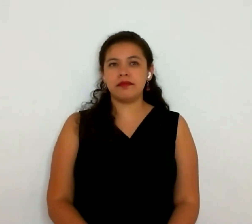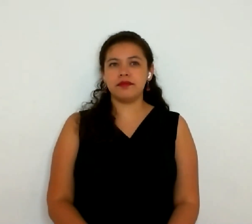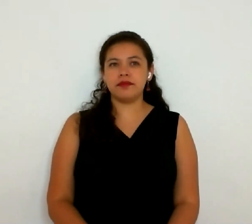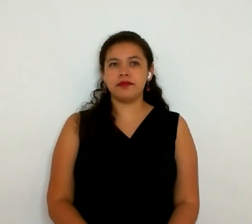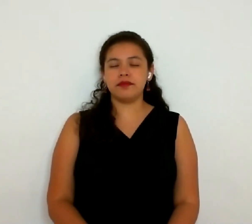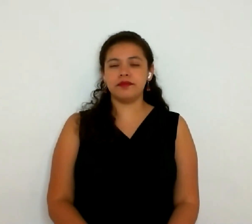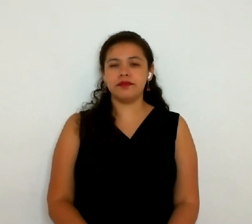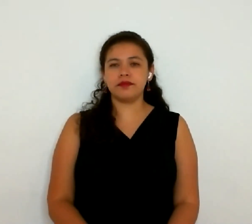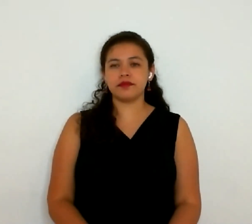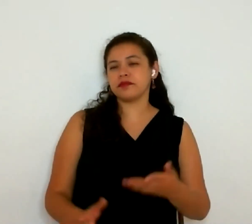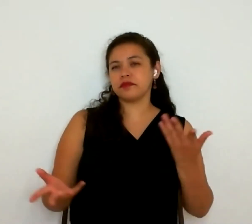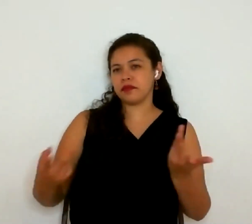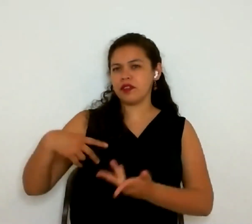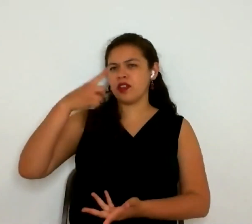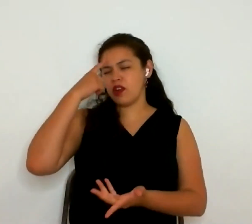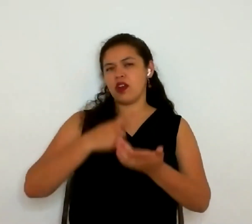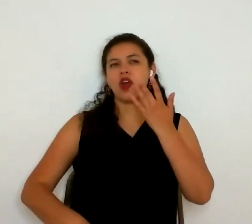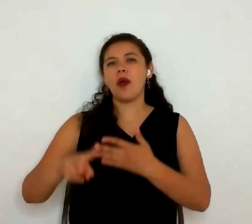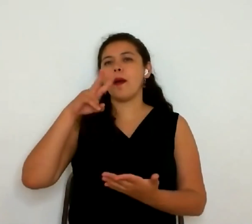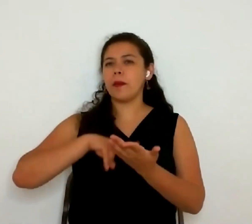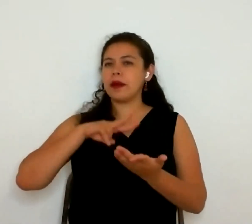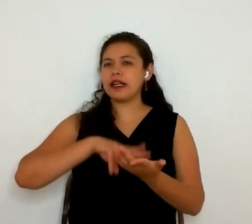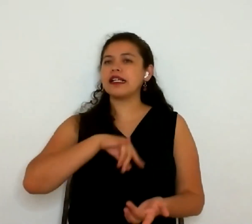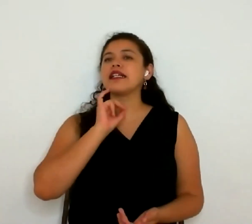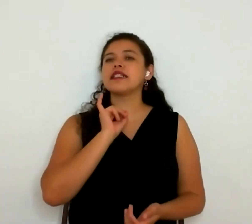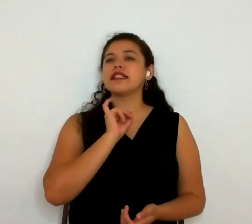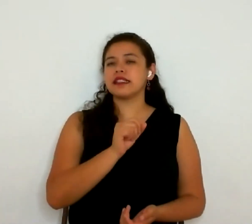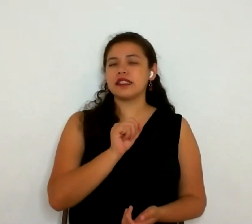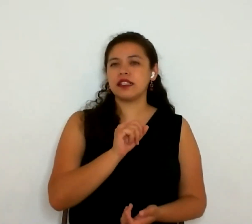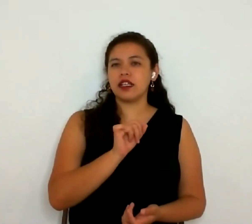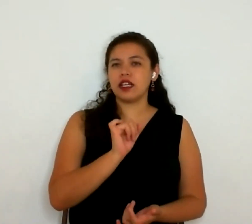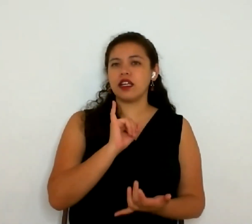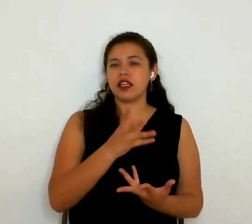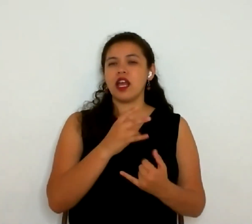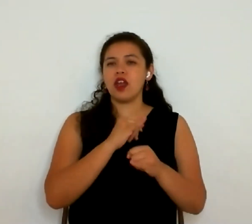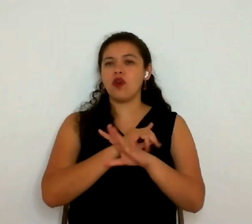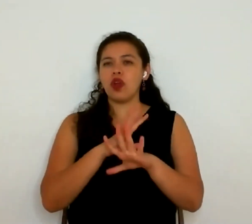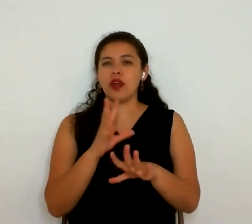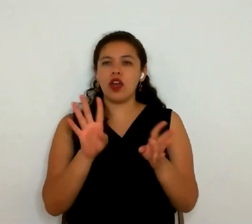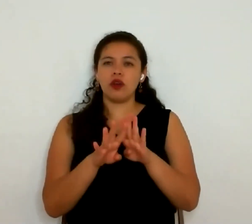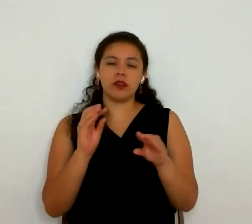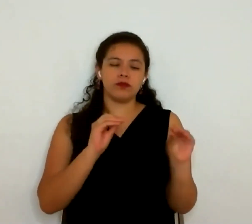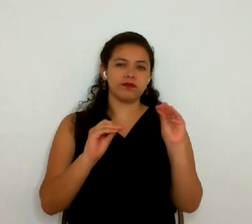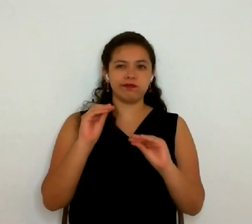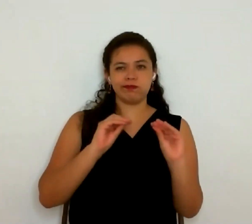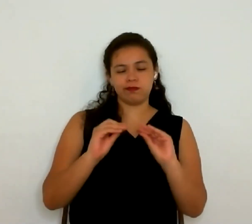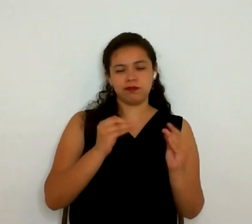pues sí yo creo que es válido que es válido poner que ese manipuló la información pero fíjense